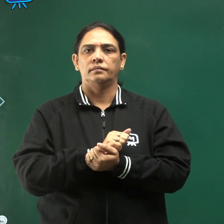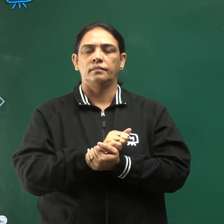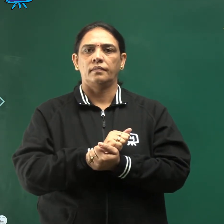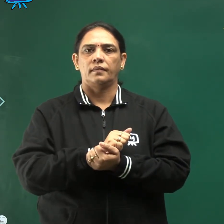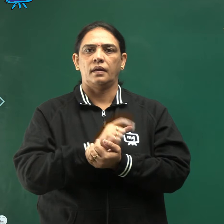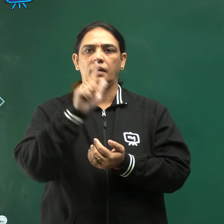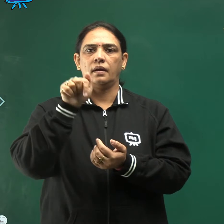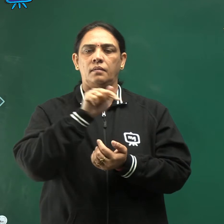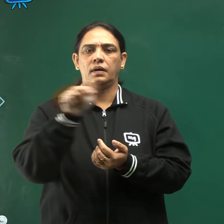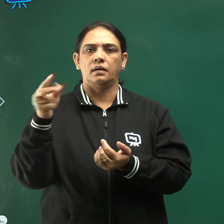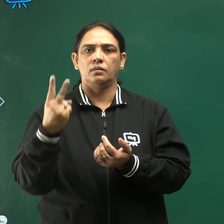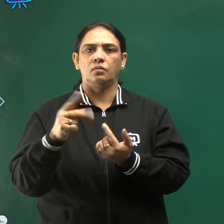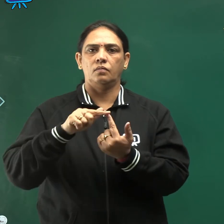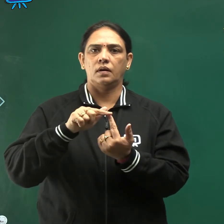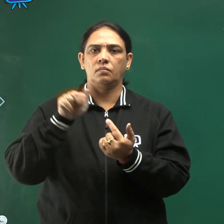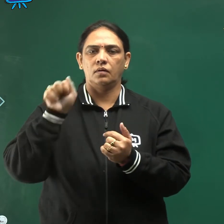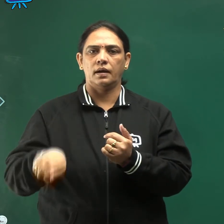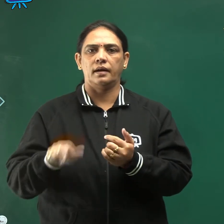वर्गमूल है।